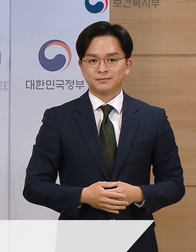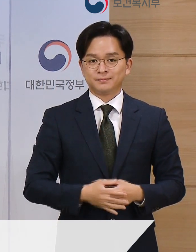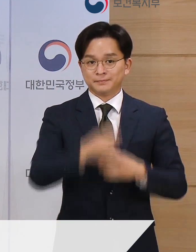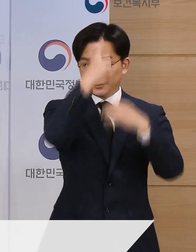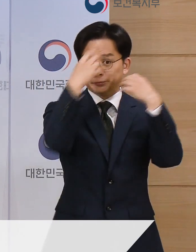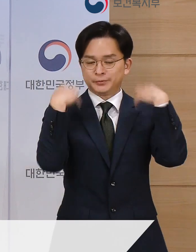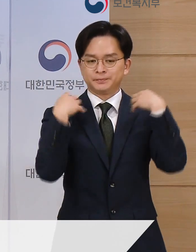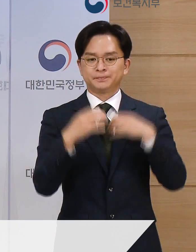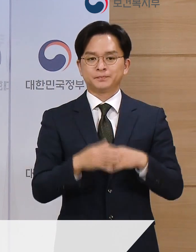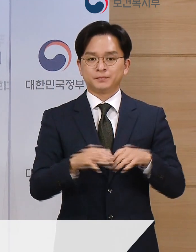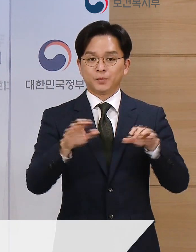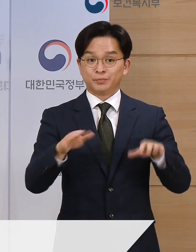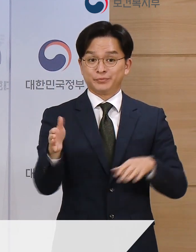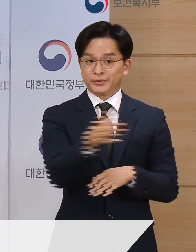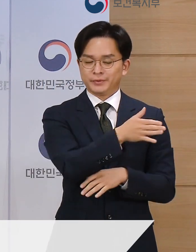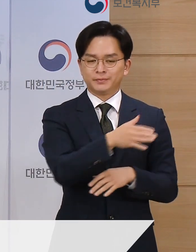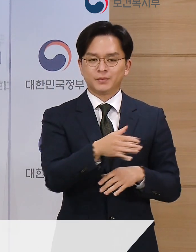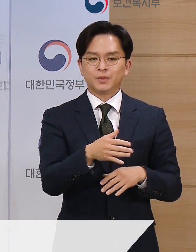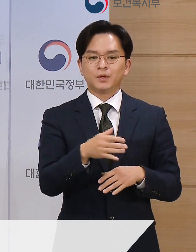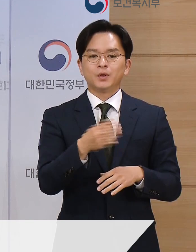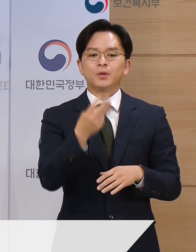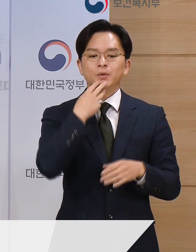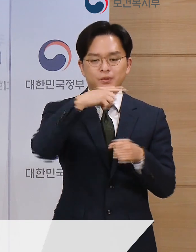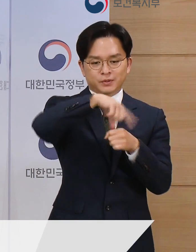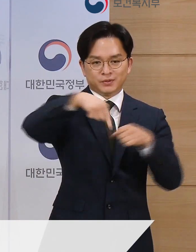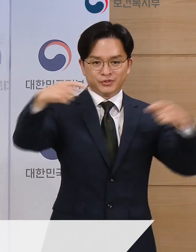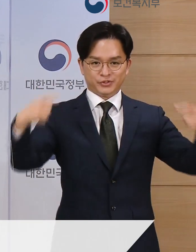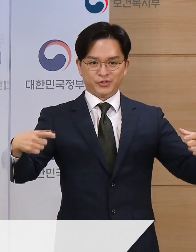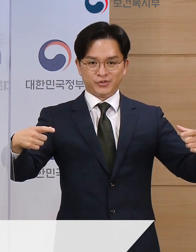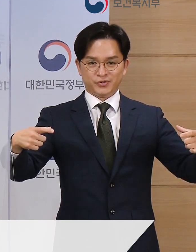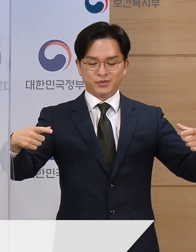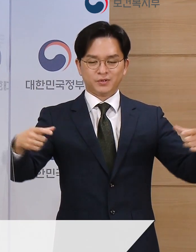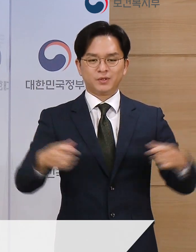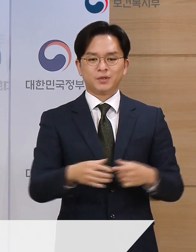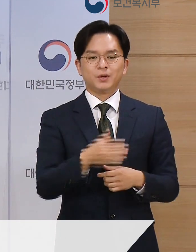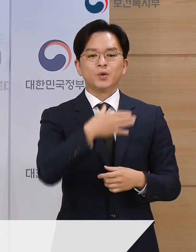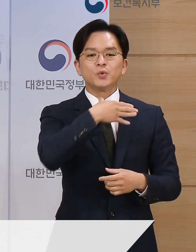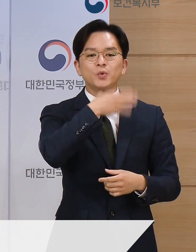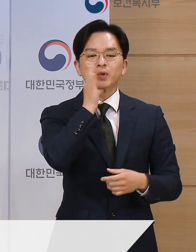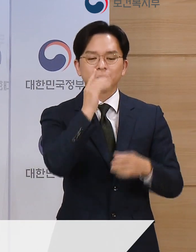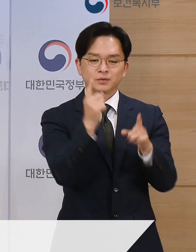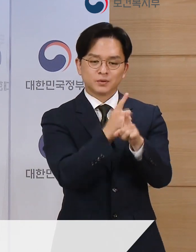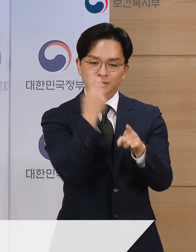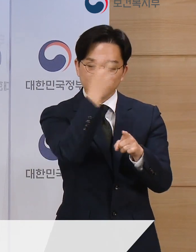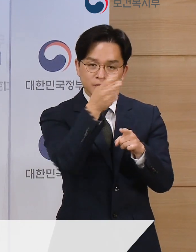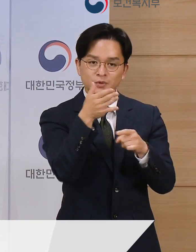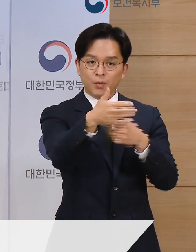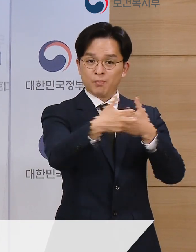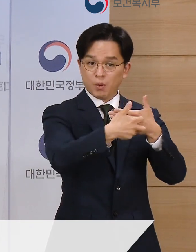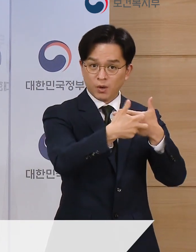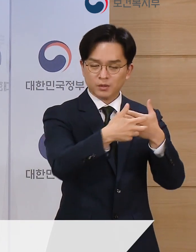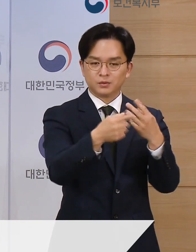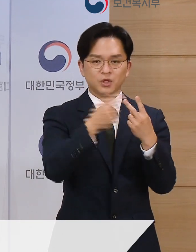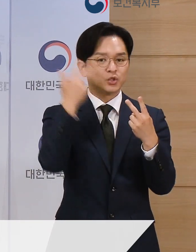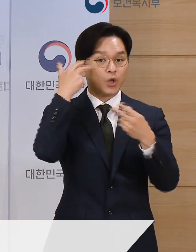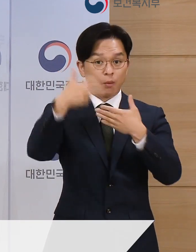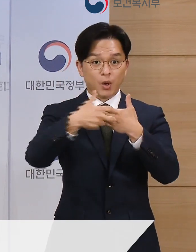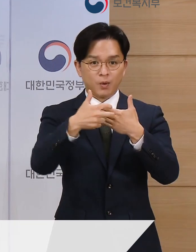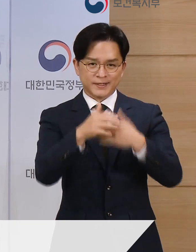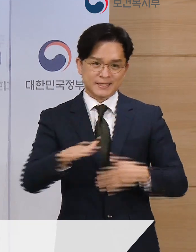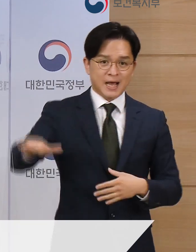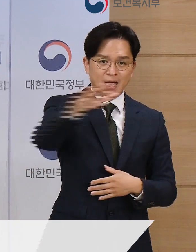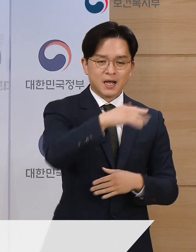정부는 금주부터 수도권의 요양병원, 요양시설과 정신병원 등에 대해 일제